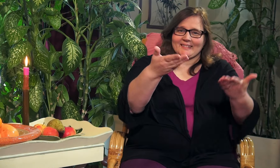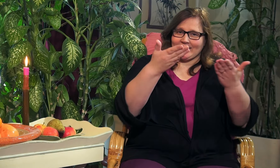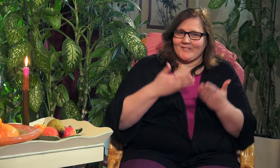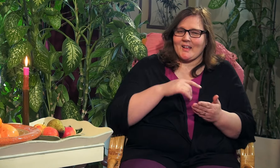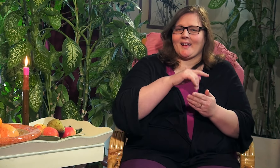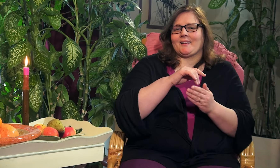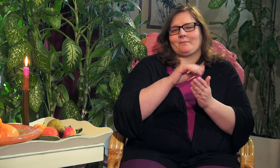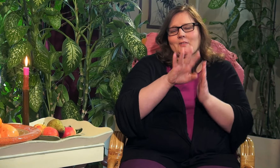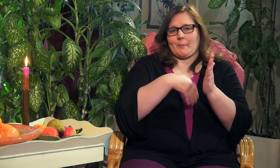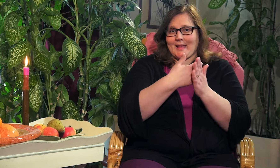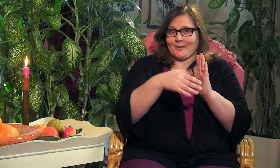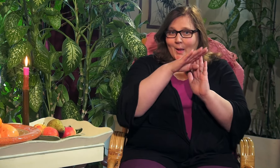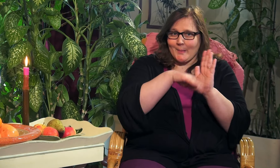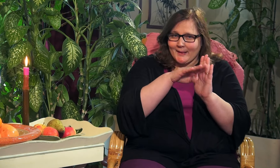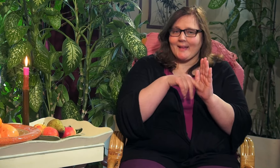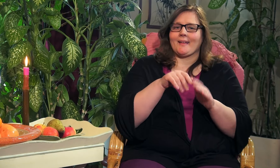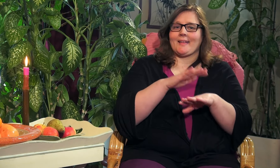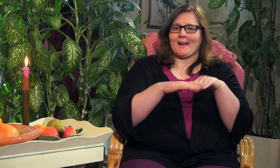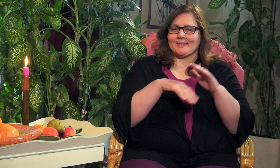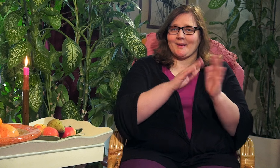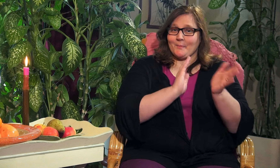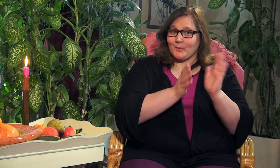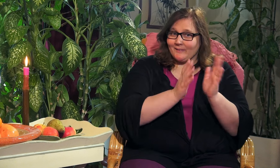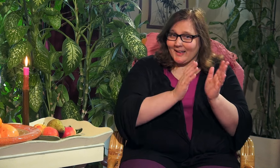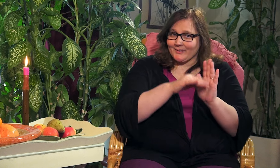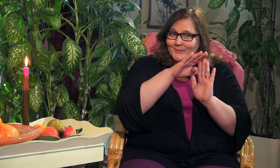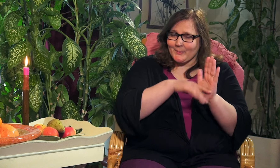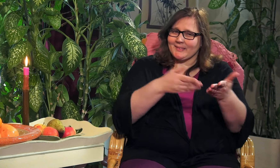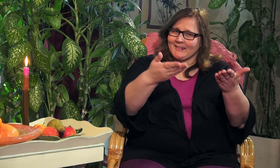Hei, tervetuloa viittomakielisen ohjelmaan Kädet puhuvat.